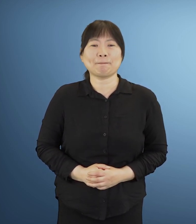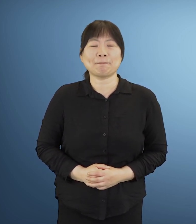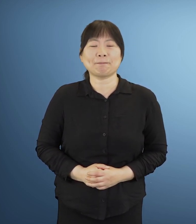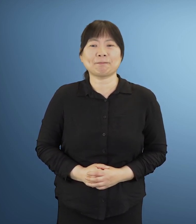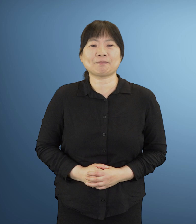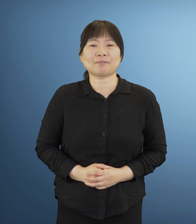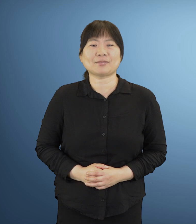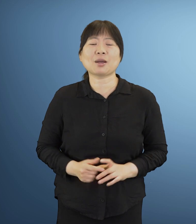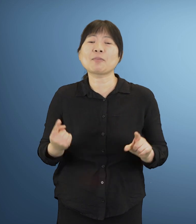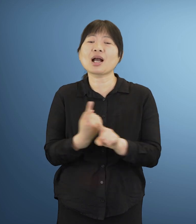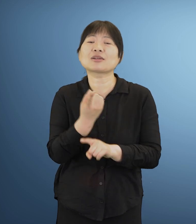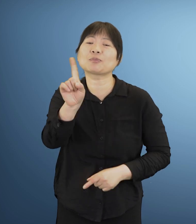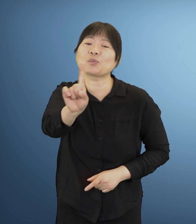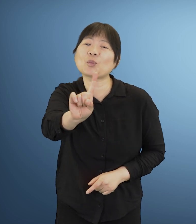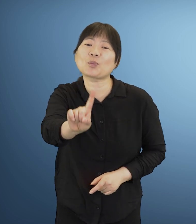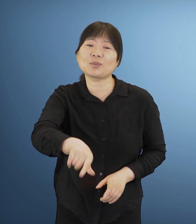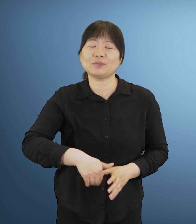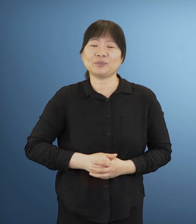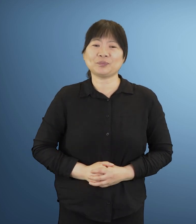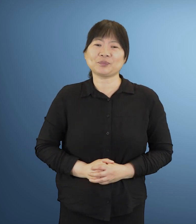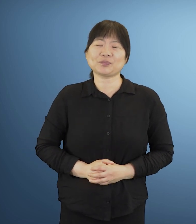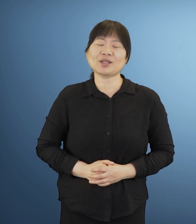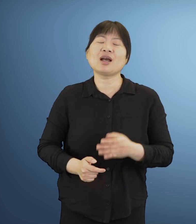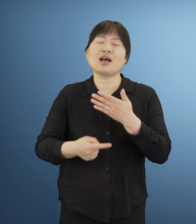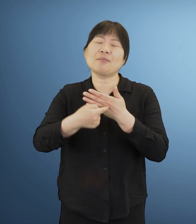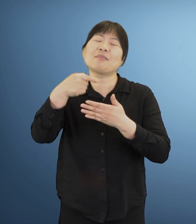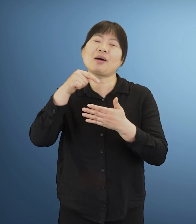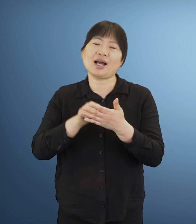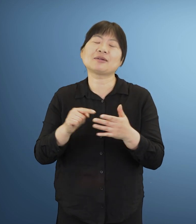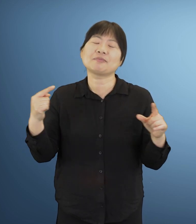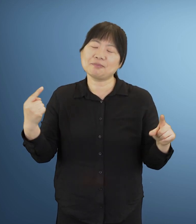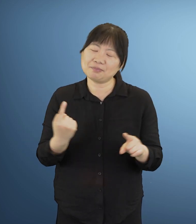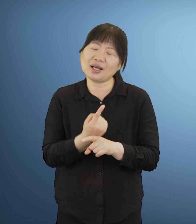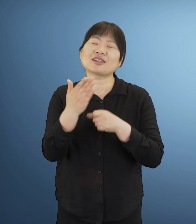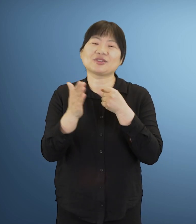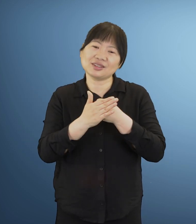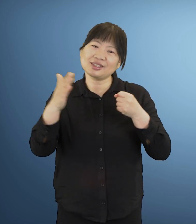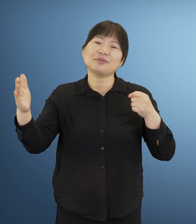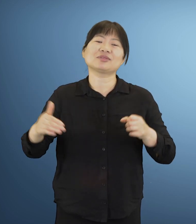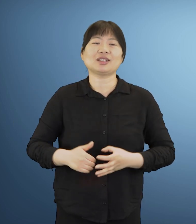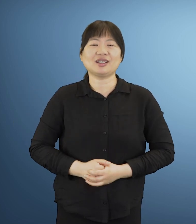그럼 뭐가 달라진 거예요? 그 마음밭이 달라진 거예요.